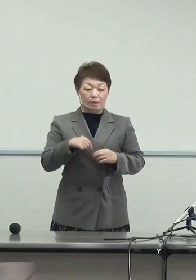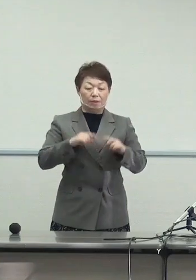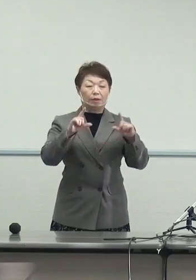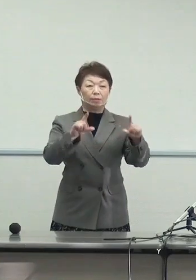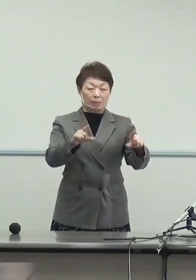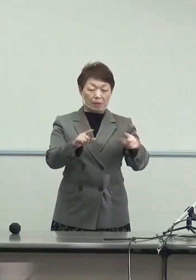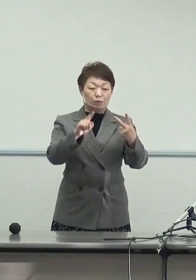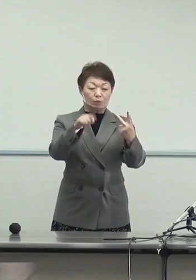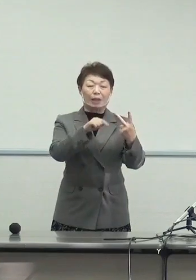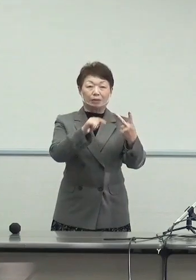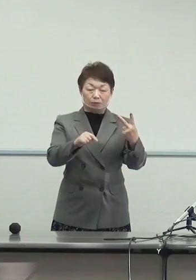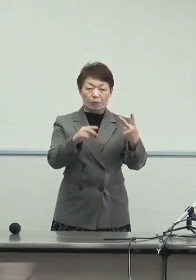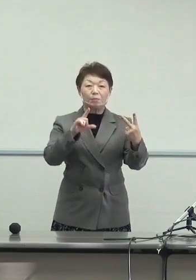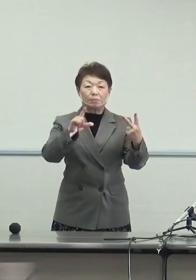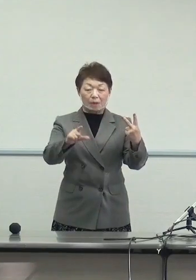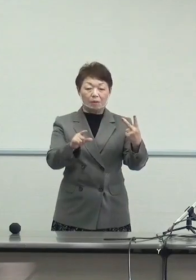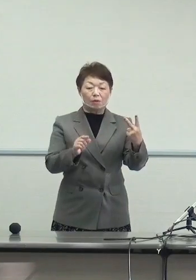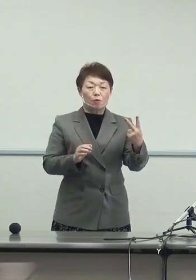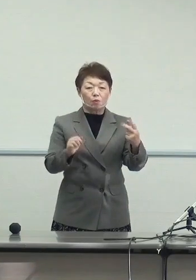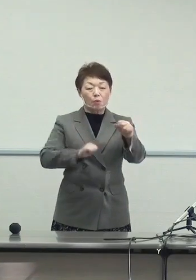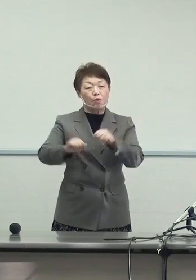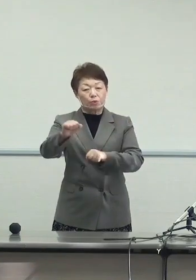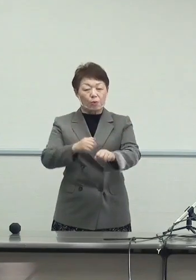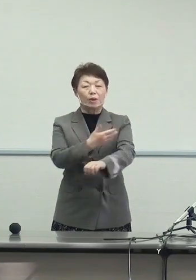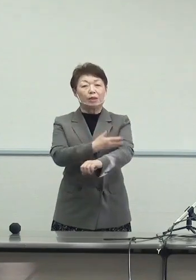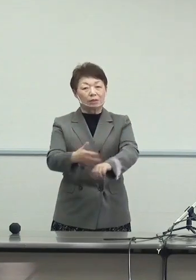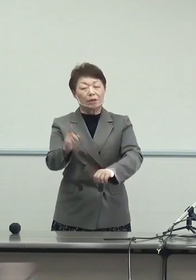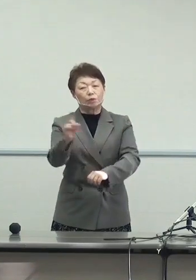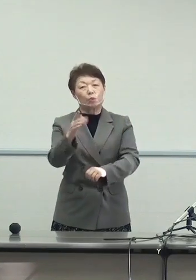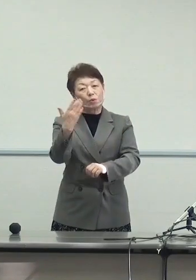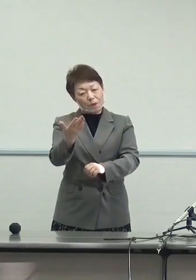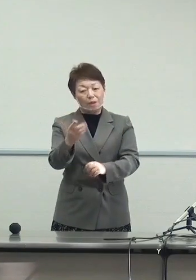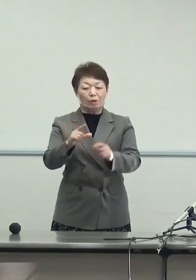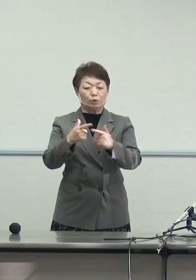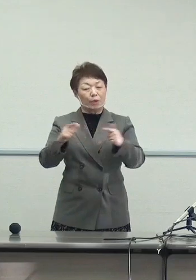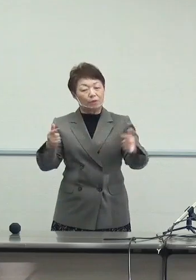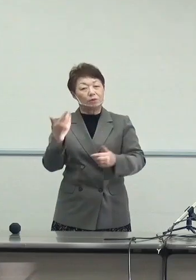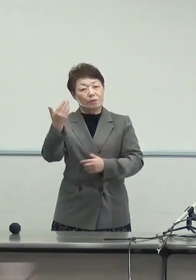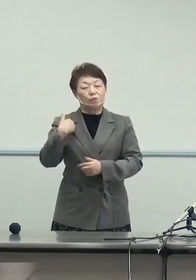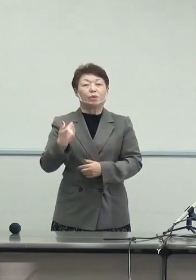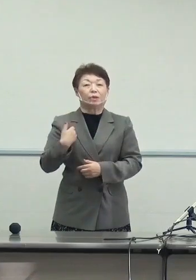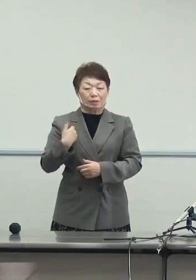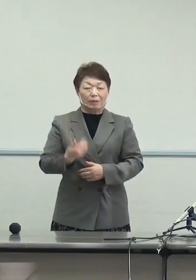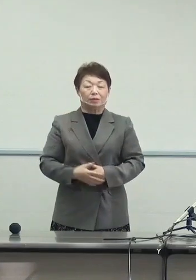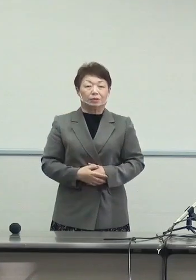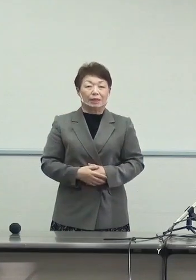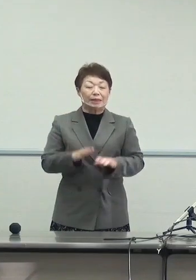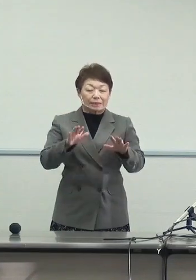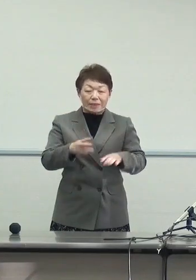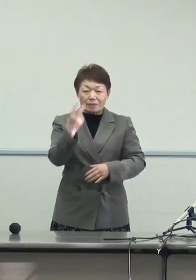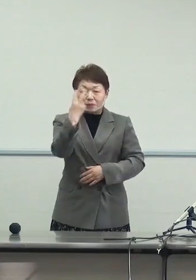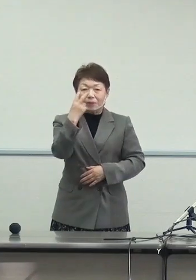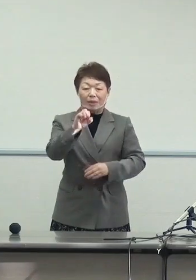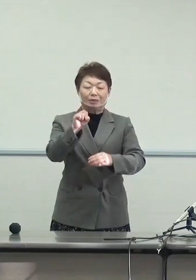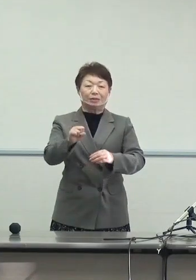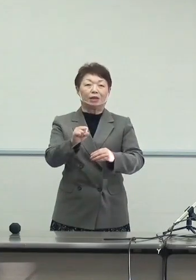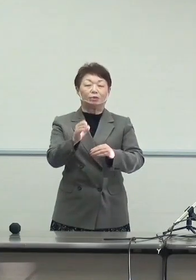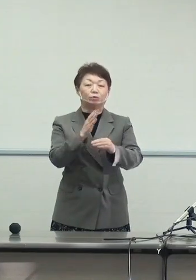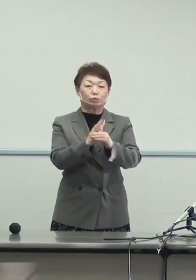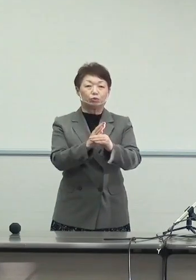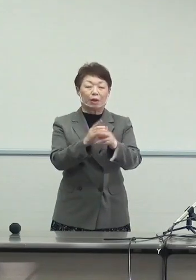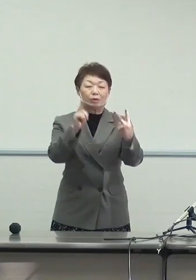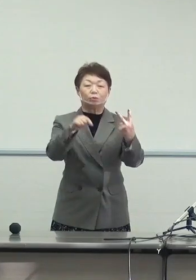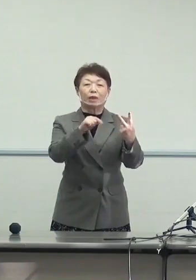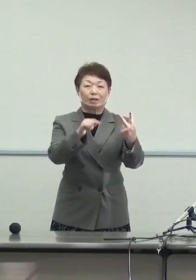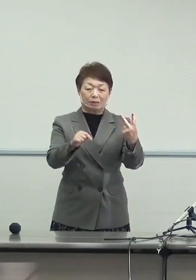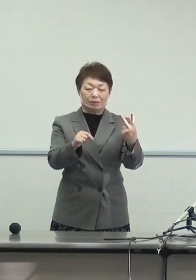の行動履歴はこれからチェックをしていきます。その中では増えていく可能性がありますので、現在の検査人数は2人です。それ以外にも検